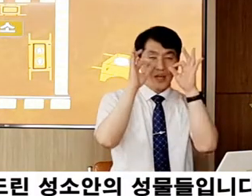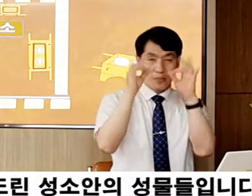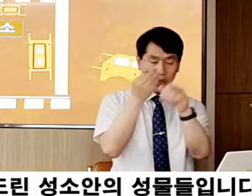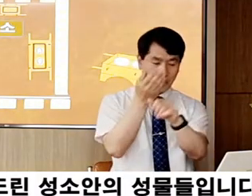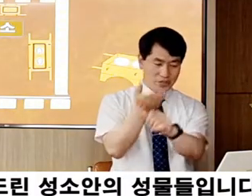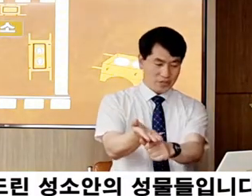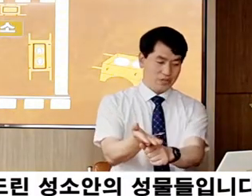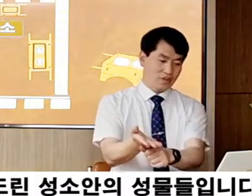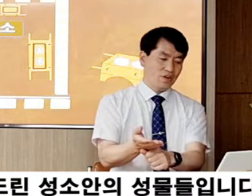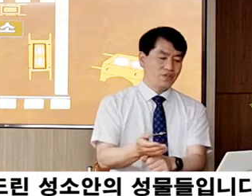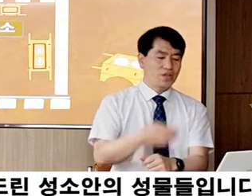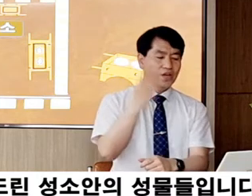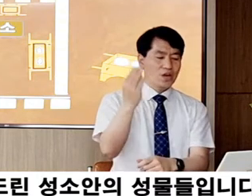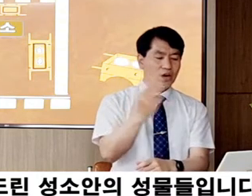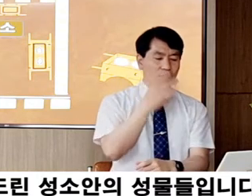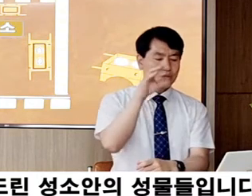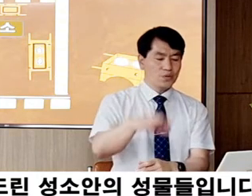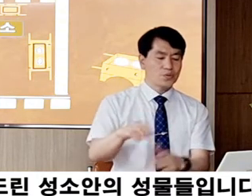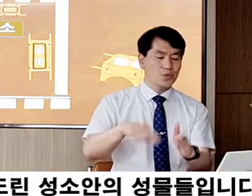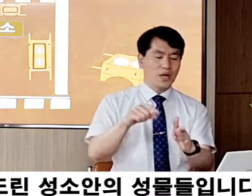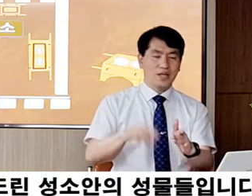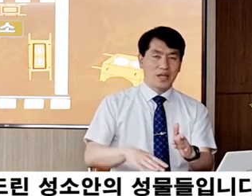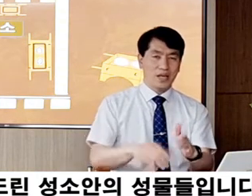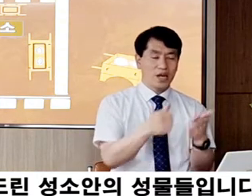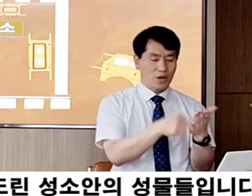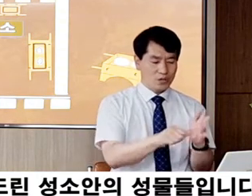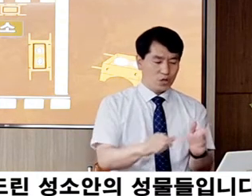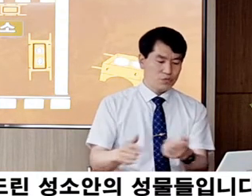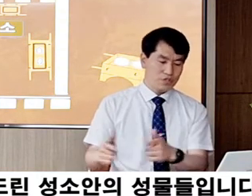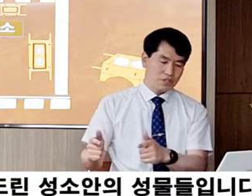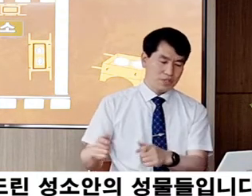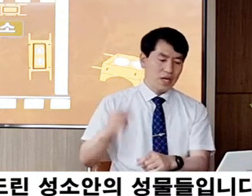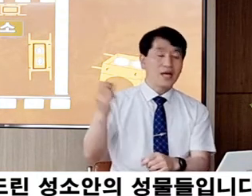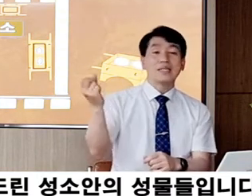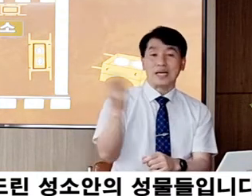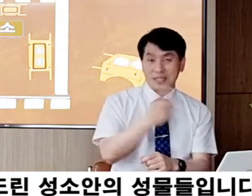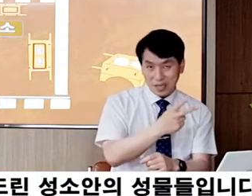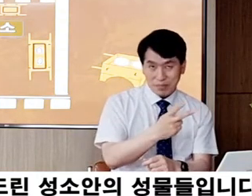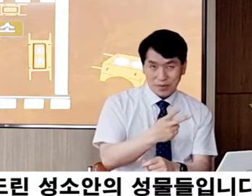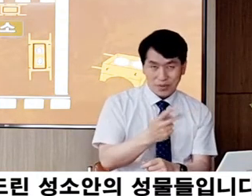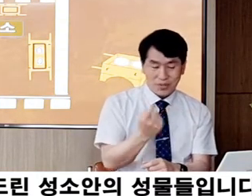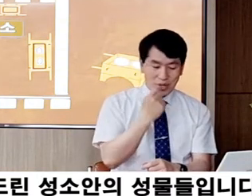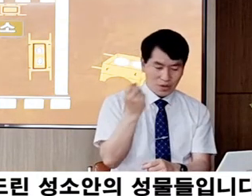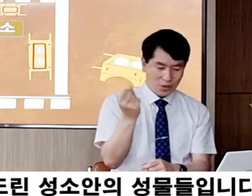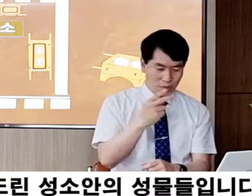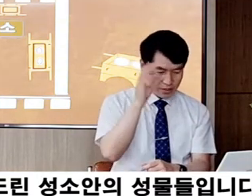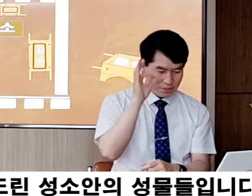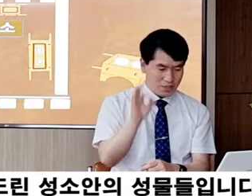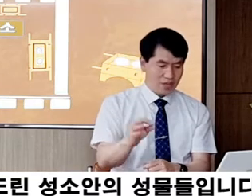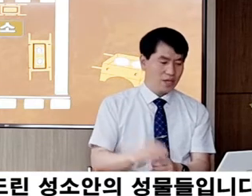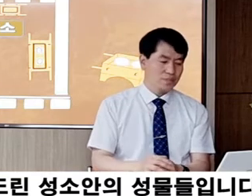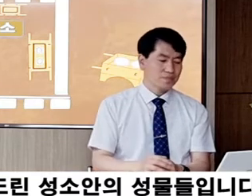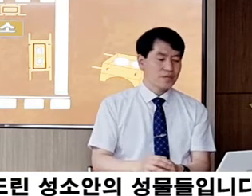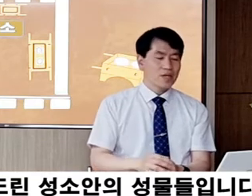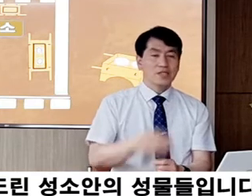때 보여드렸던 성소 안의 성물들입니다. 다시 한번 보겠습니다.